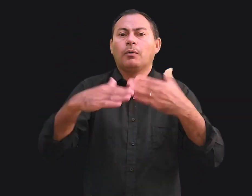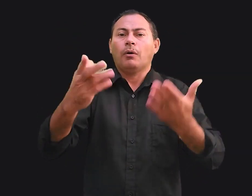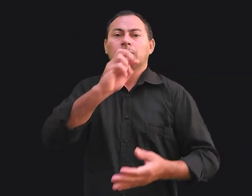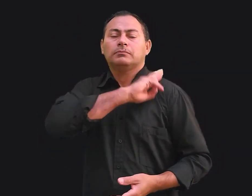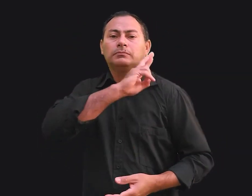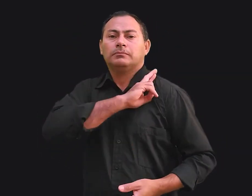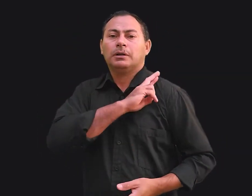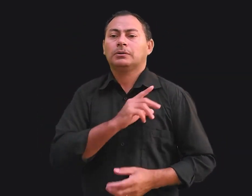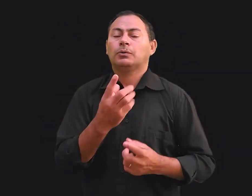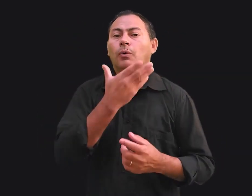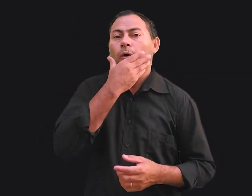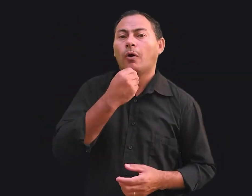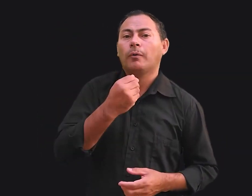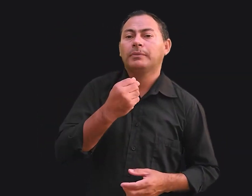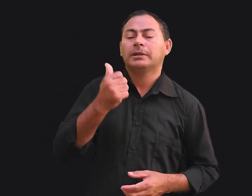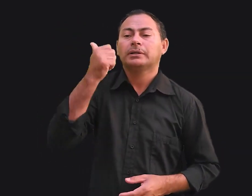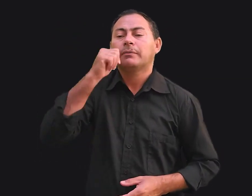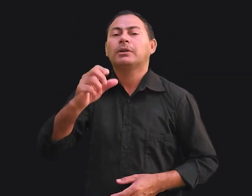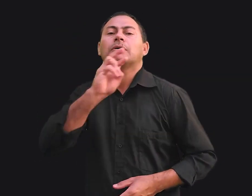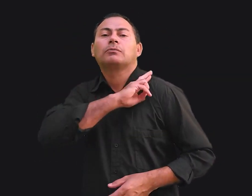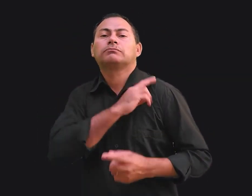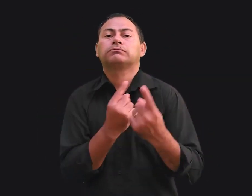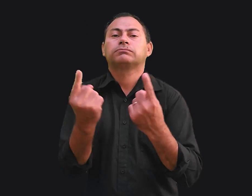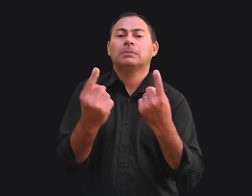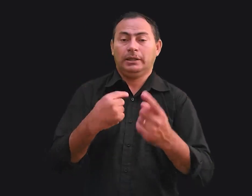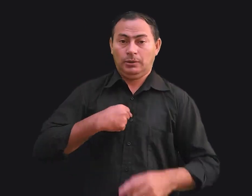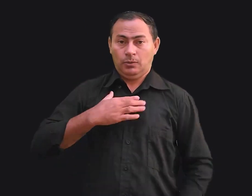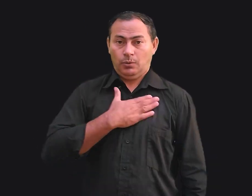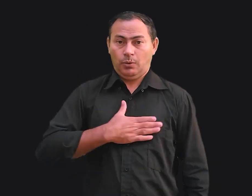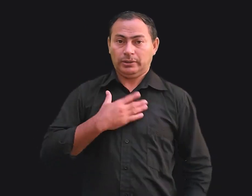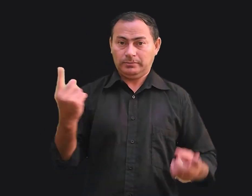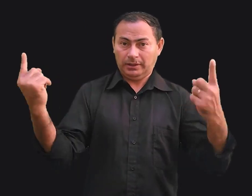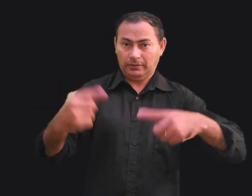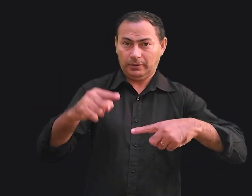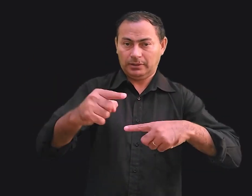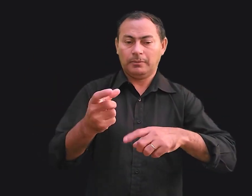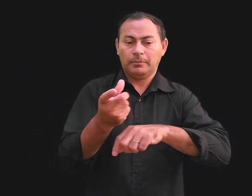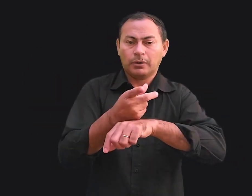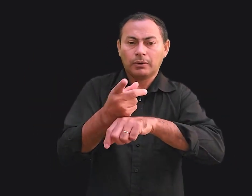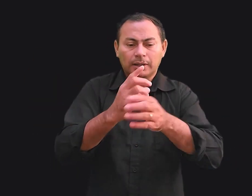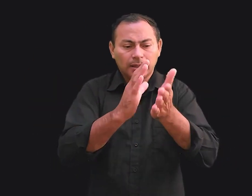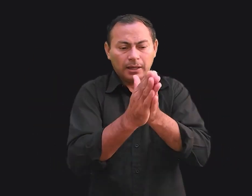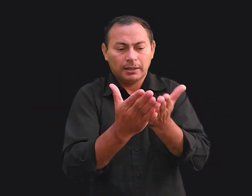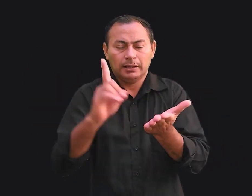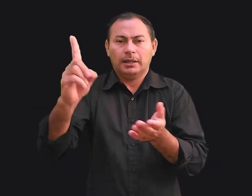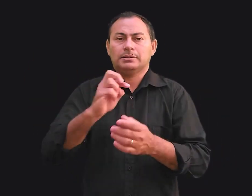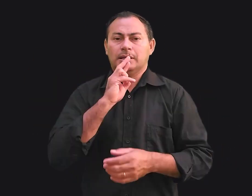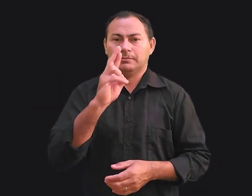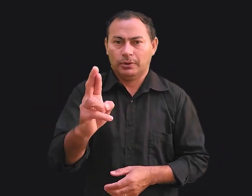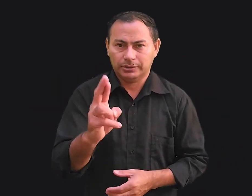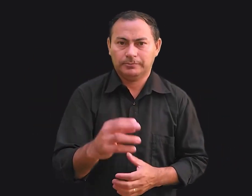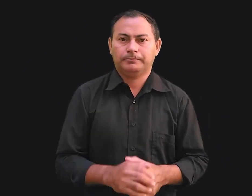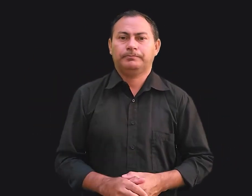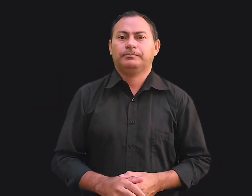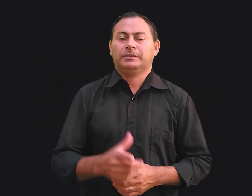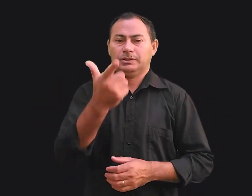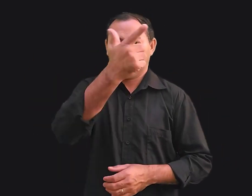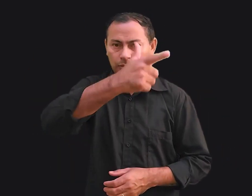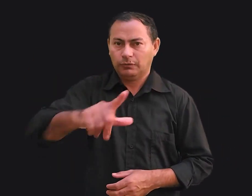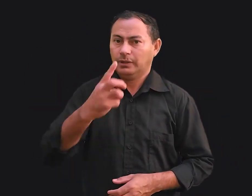é a responsabilidade do homem e qual é a da mulher, hein? Eu gostaria de desafiar você a buscar nas Escrituras essa resposta. Novamente,